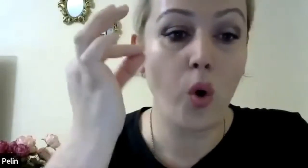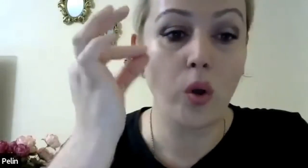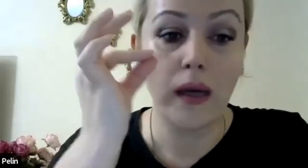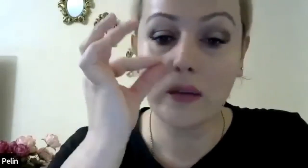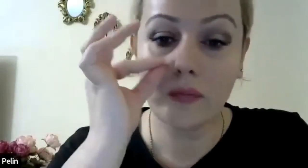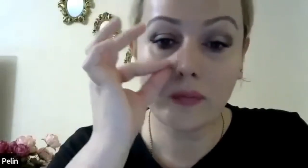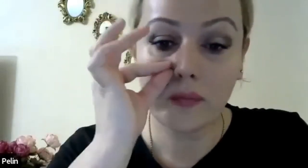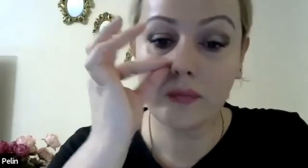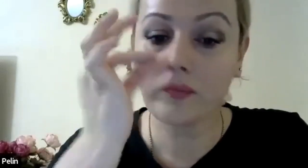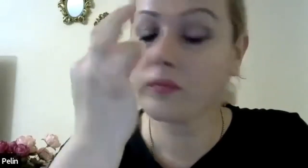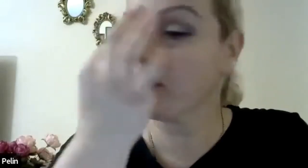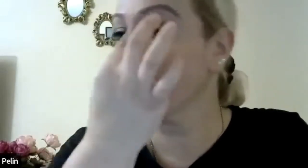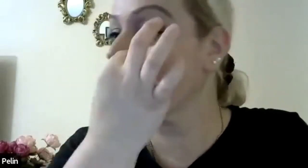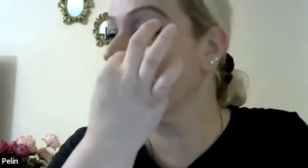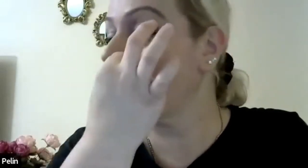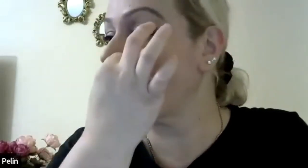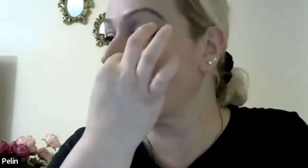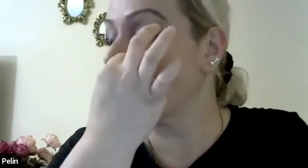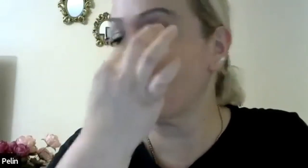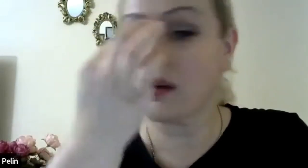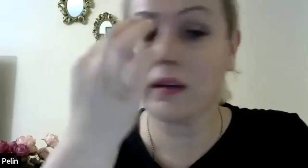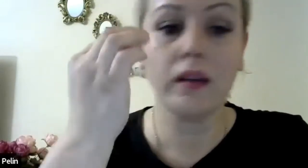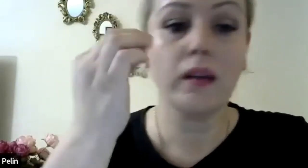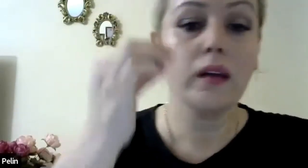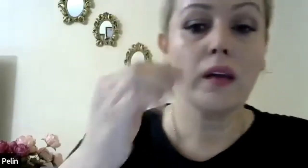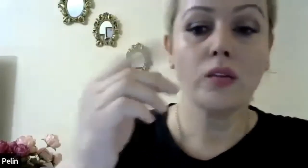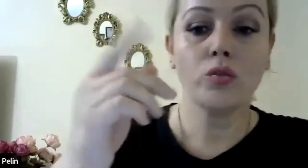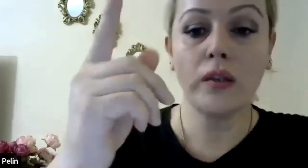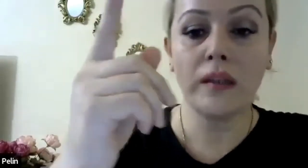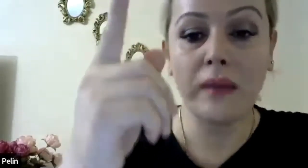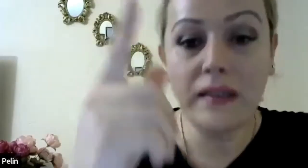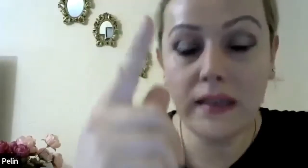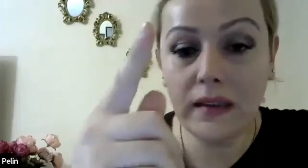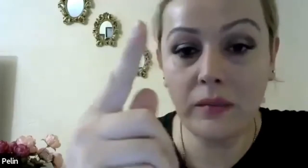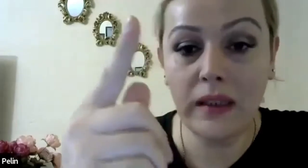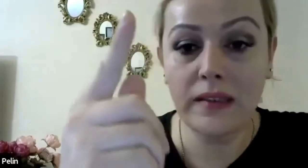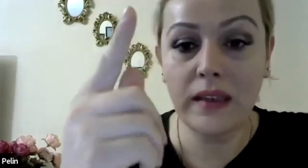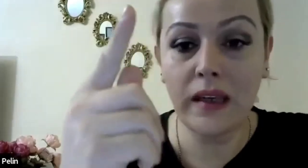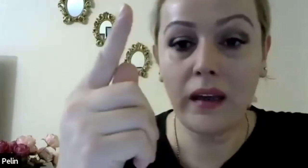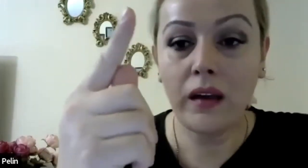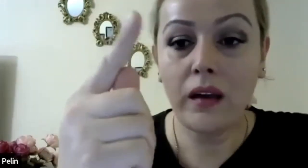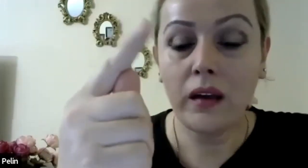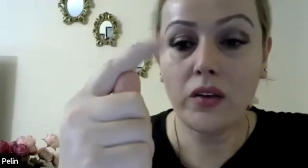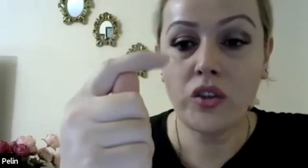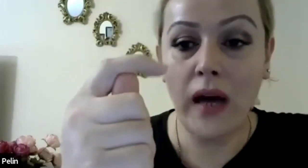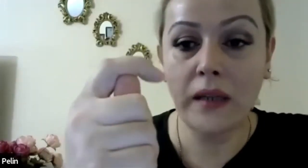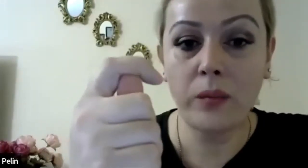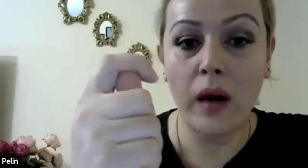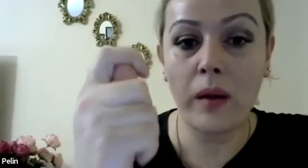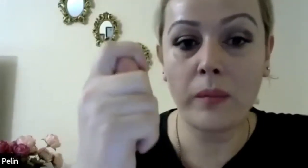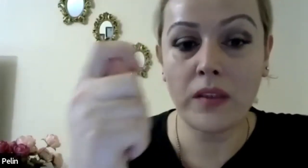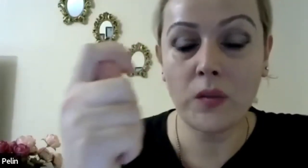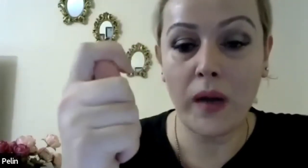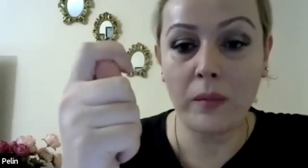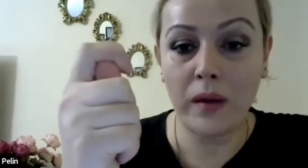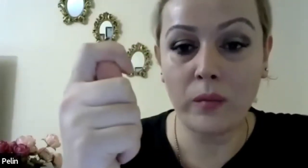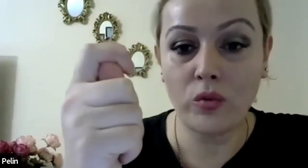kolay. Kolay. Zor demek istediğimde ise işaret parmağımı baş parmağımın